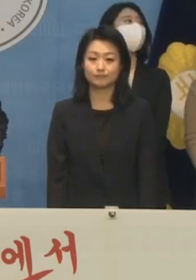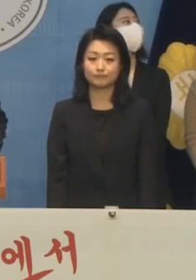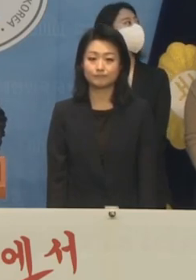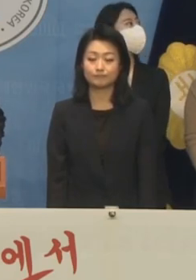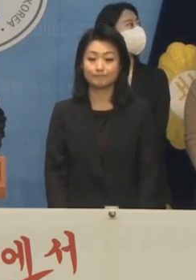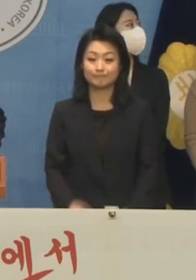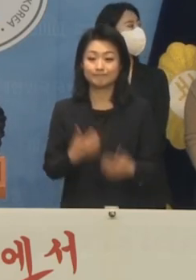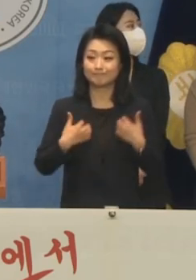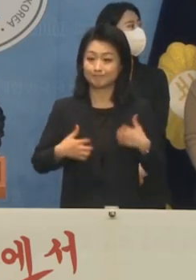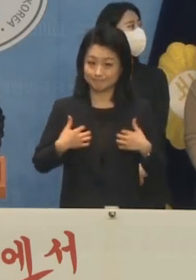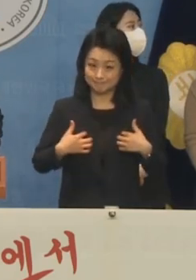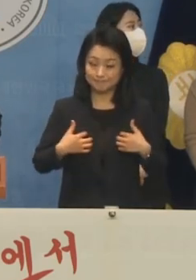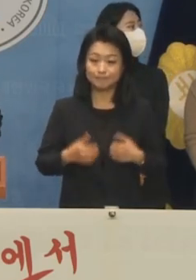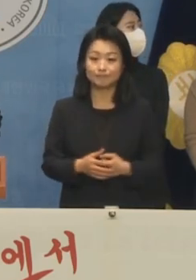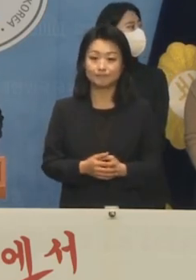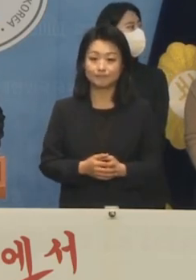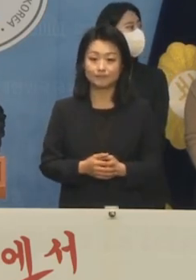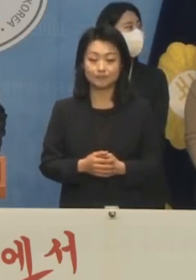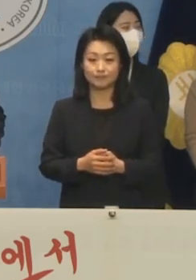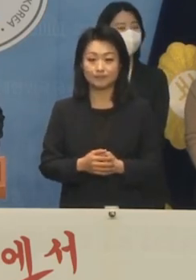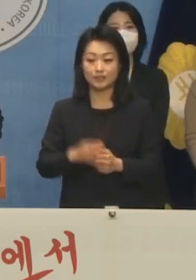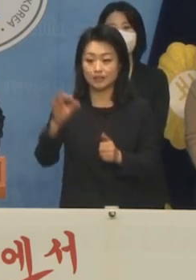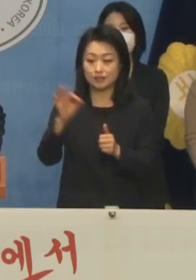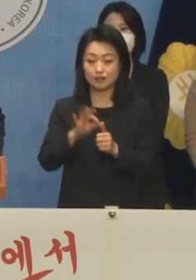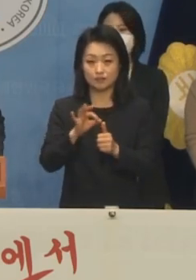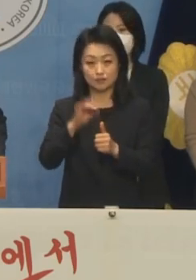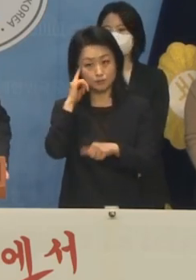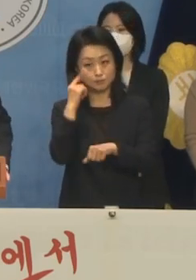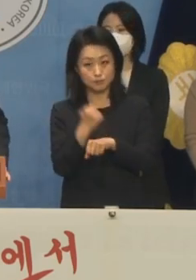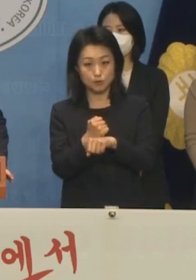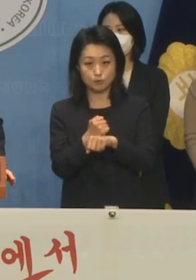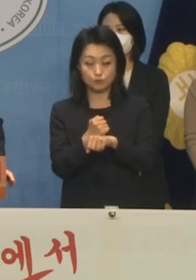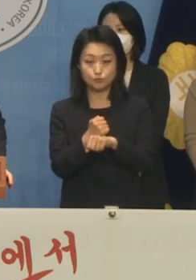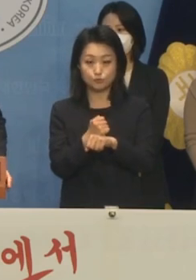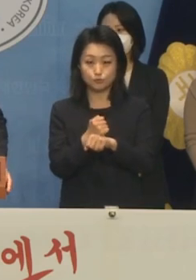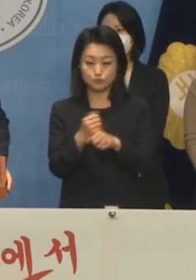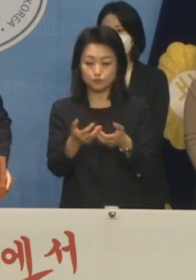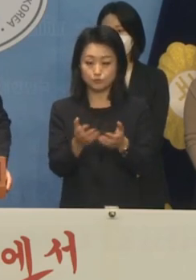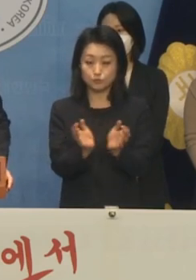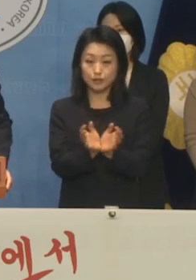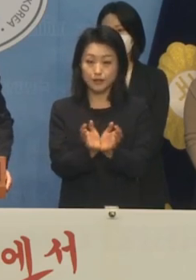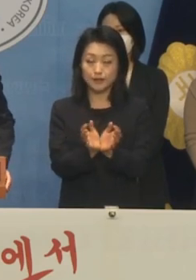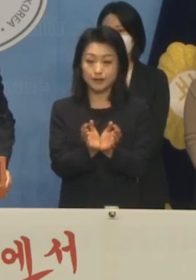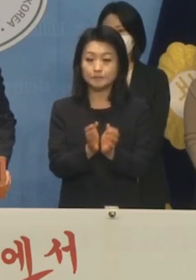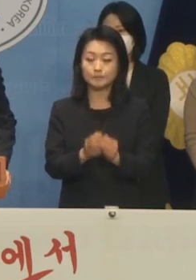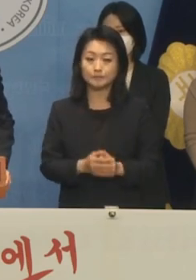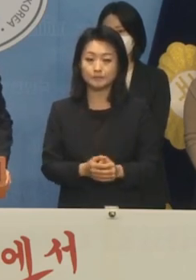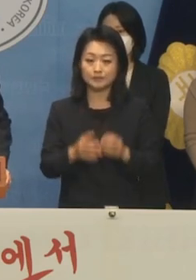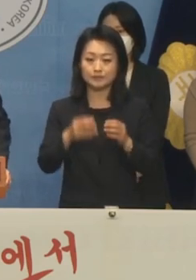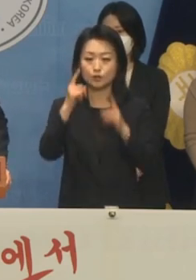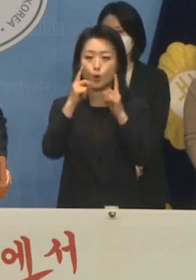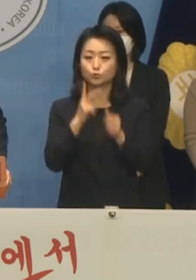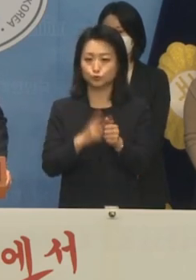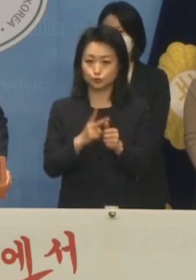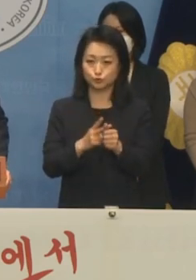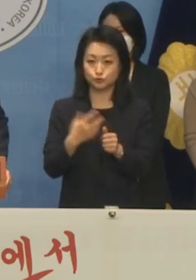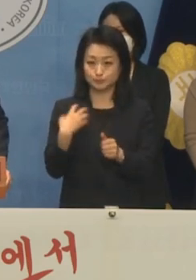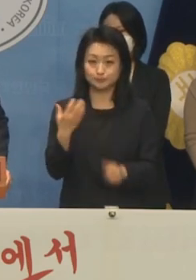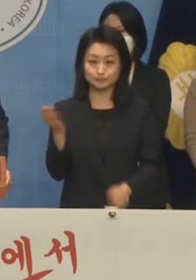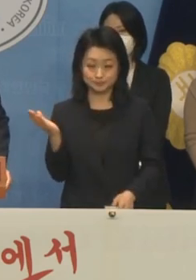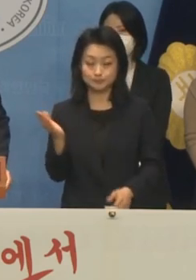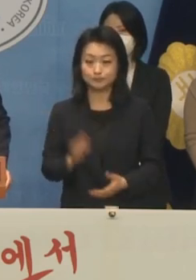네, 반갑습니다. 연금연구회 총무를 맡고 있는 한양사이버대학교 김신영 교수라고 합니다. 먼저